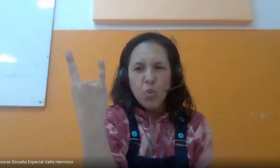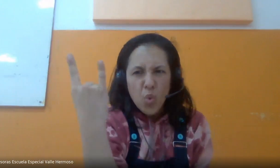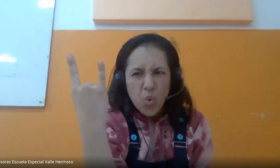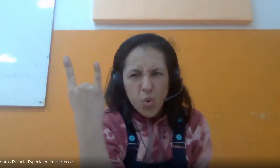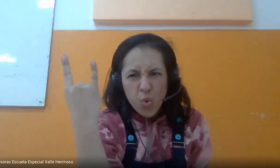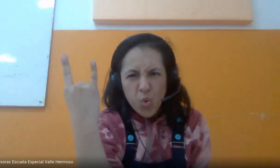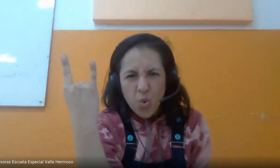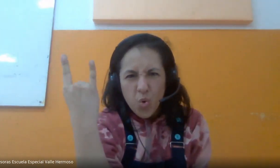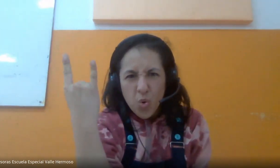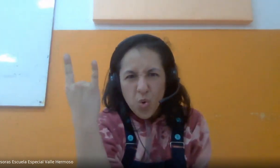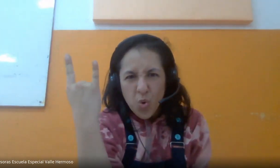U.